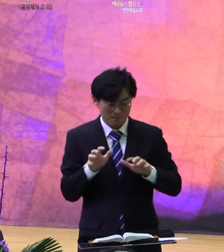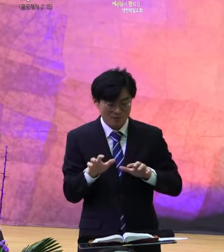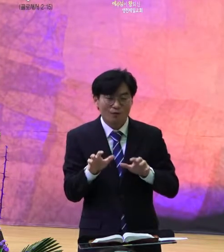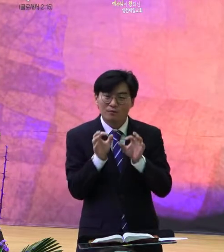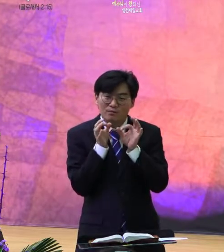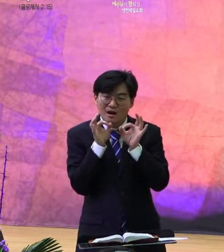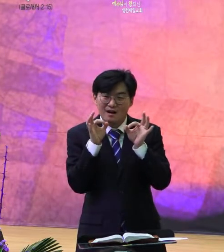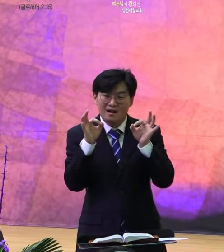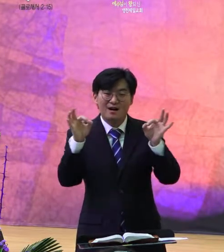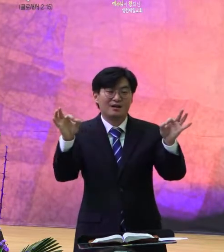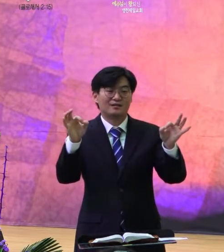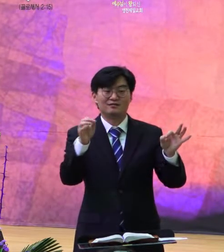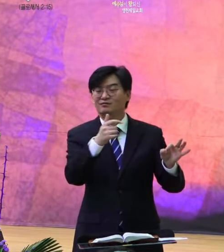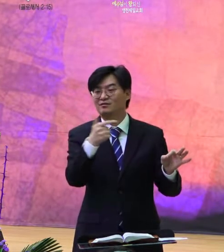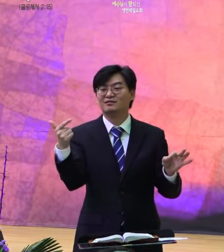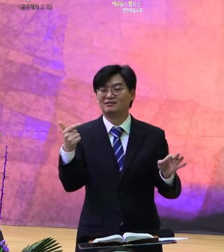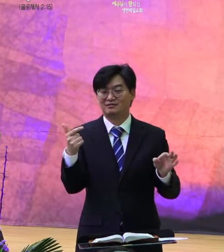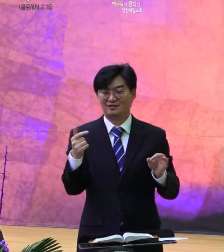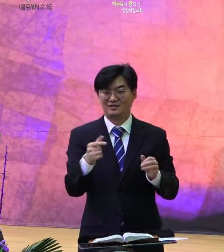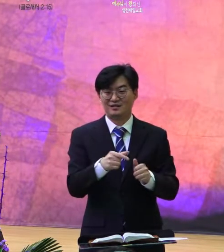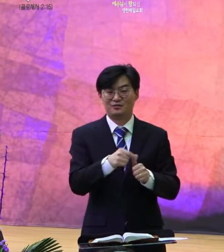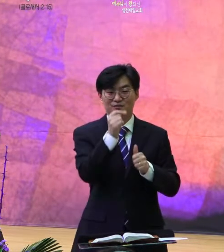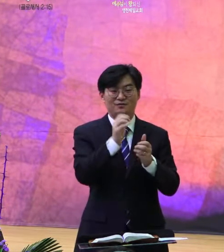흔들리는 그런 광경이었을 것입니다.